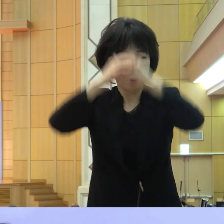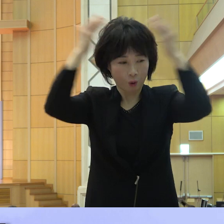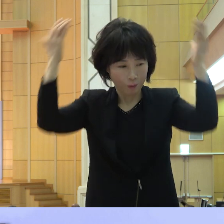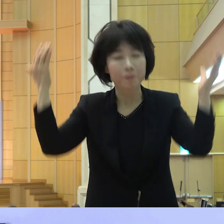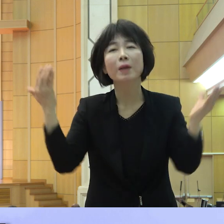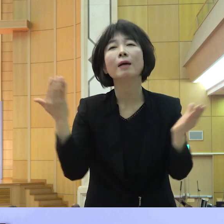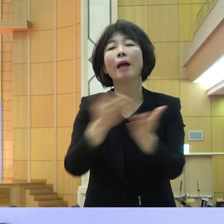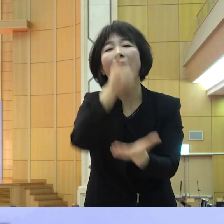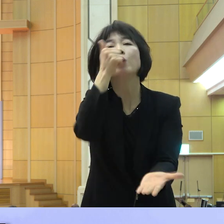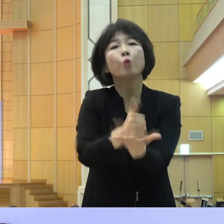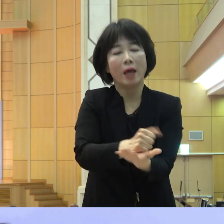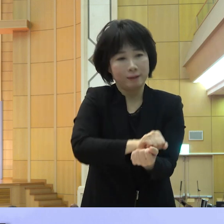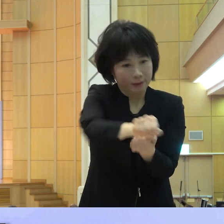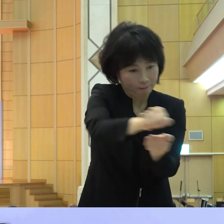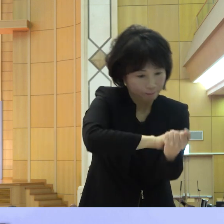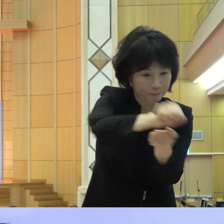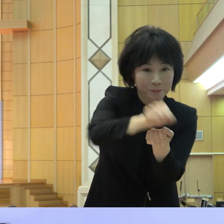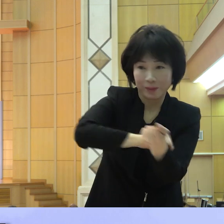보혈로